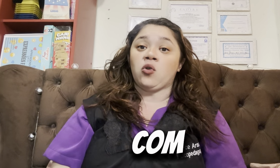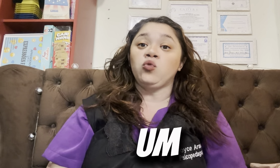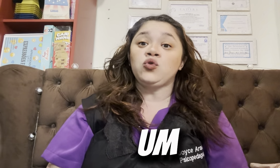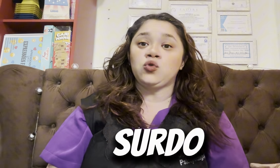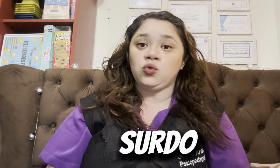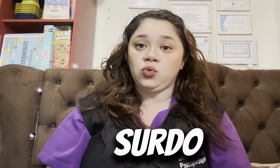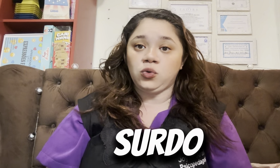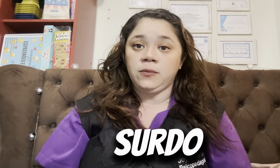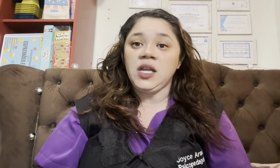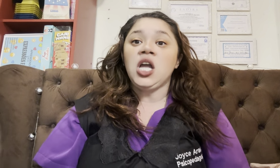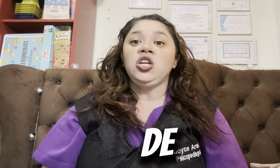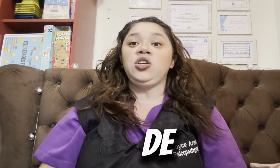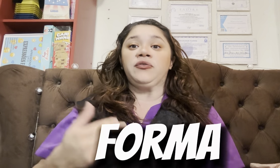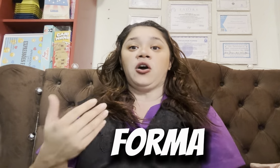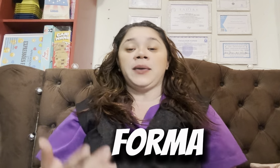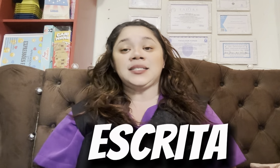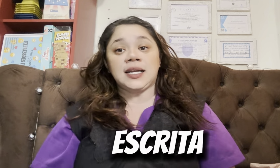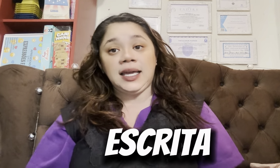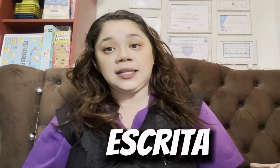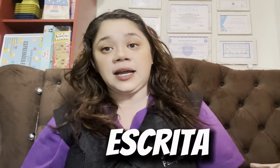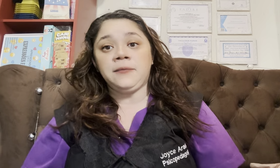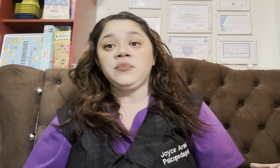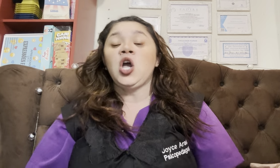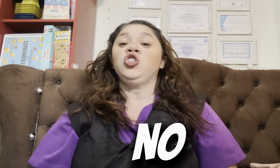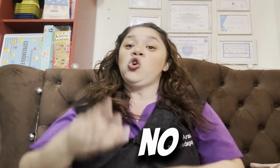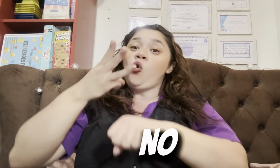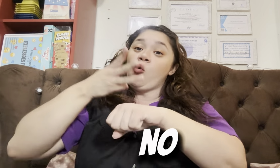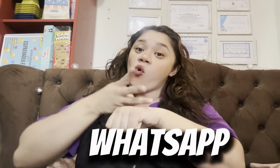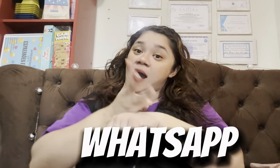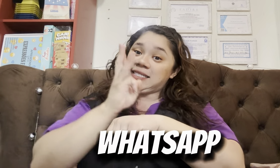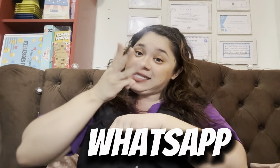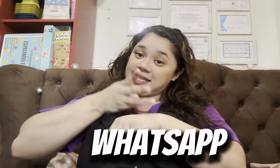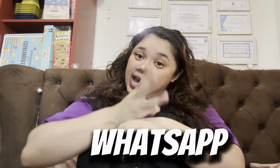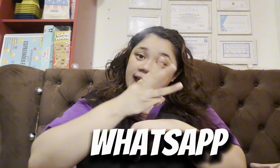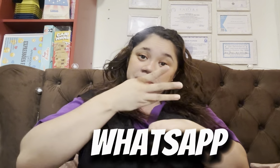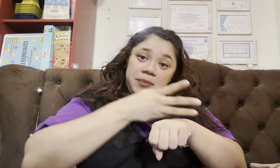um surdo de forma escrita, no WhatsApp,